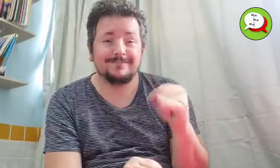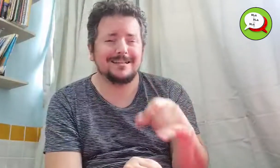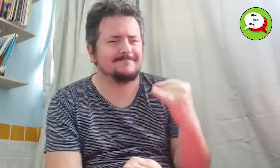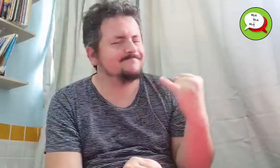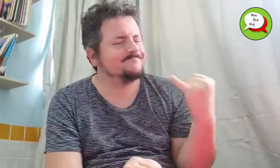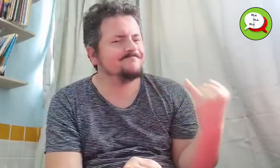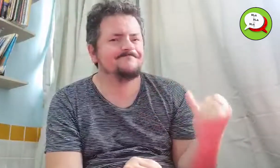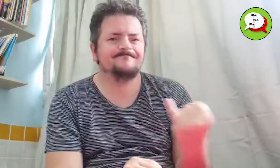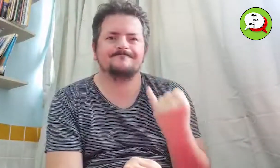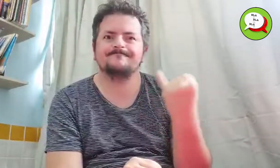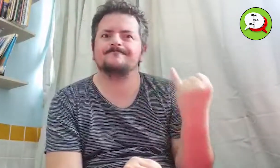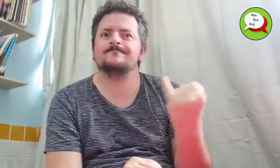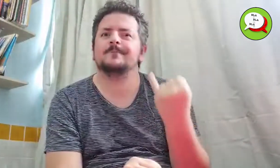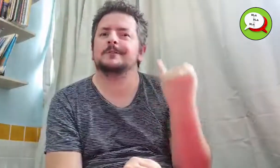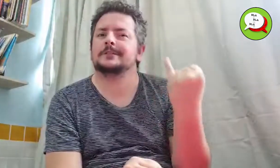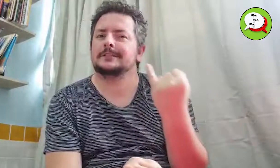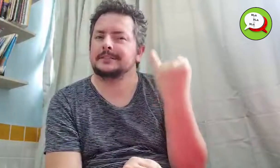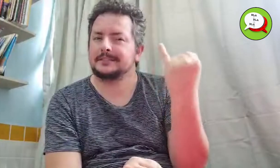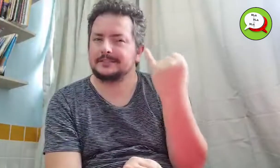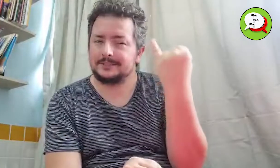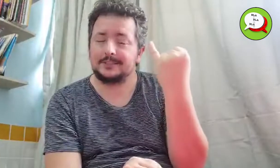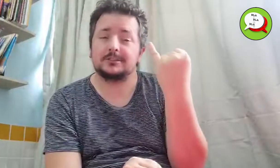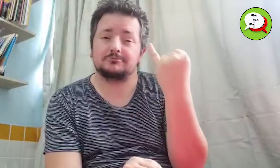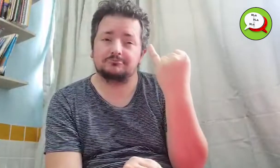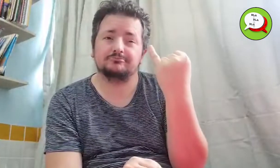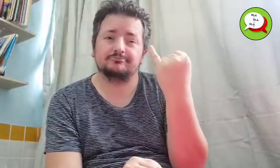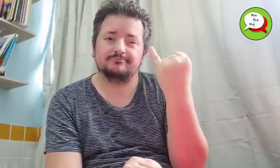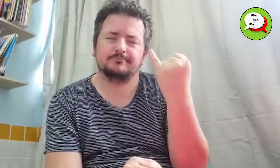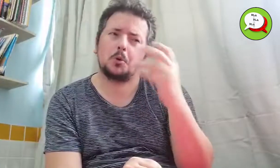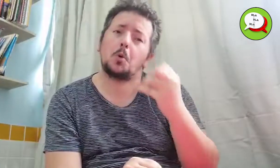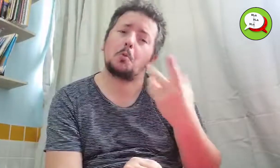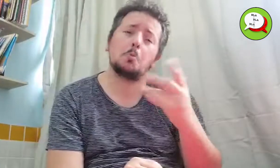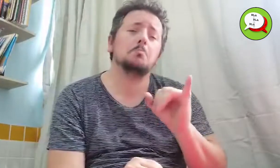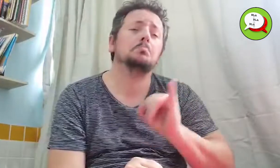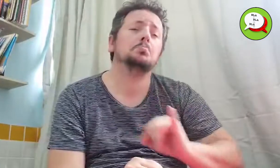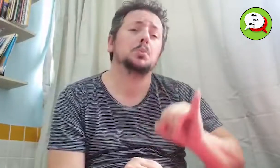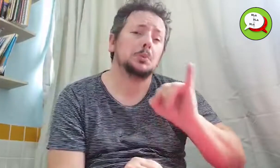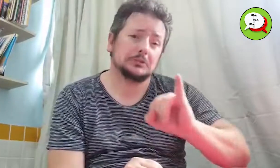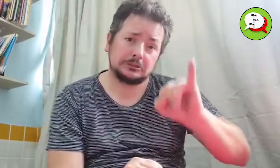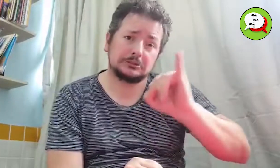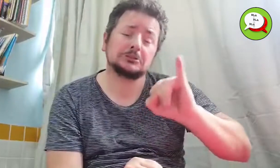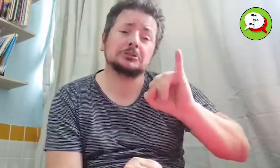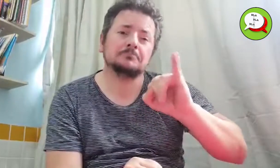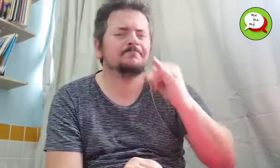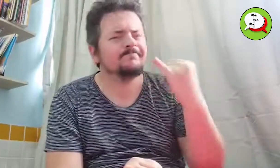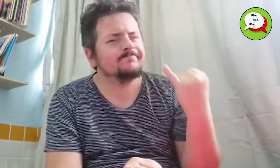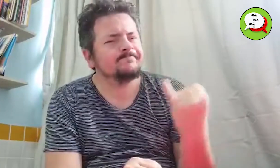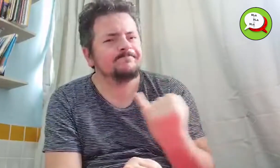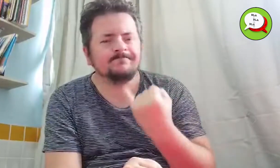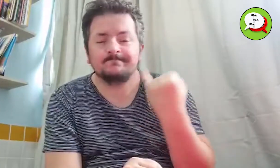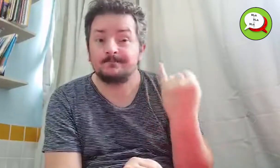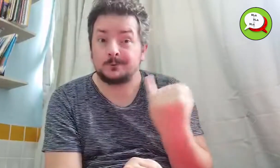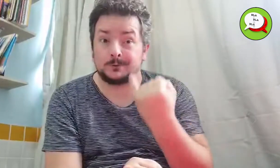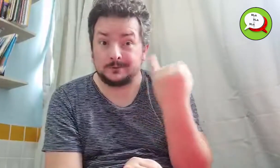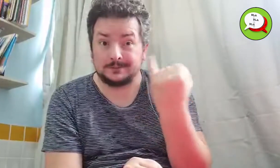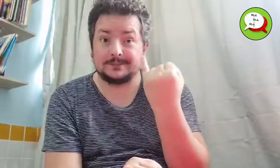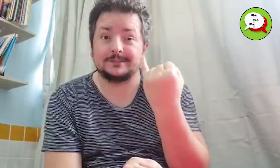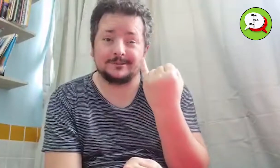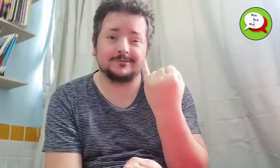para cima, importante ou importância. Eu também posso fazer com a mão virada,